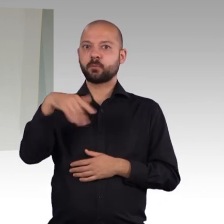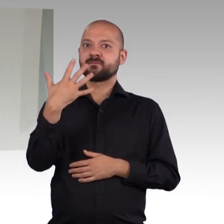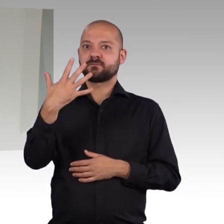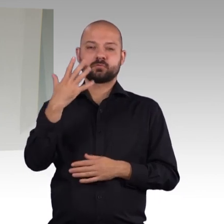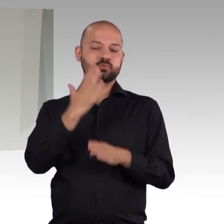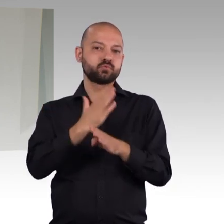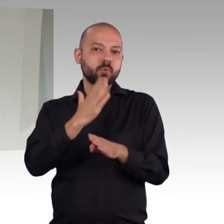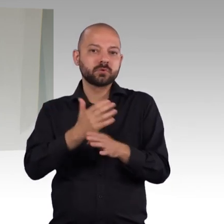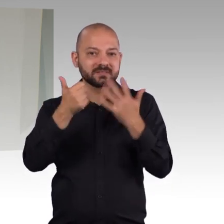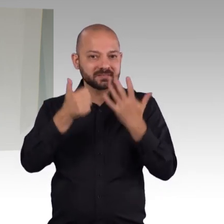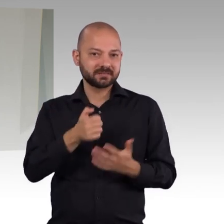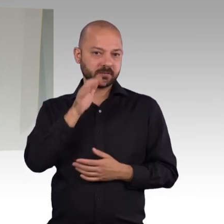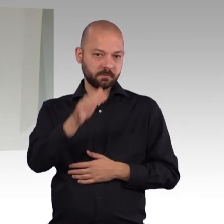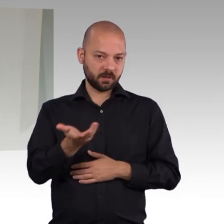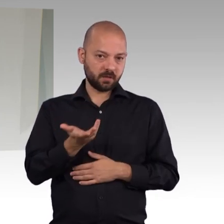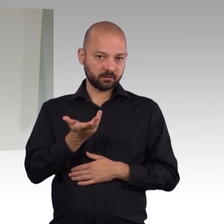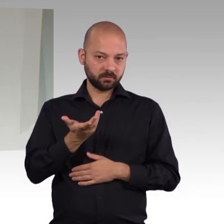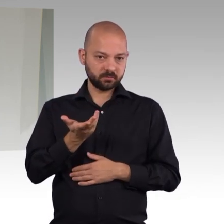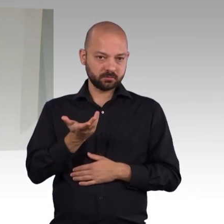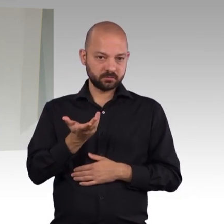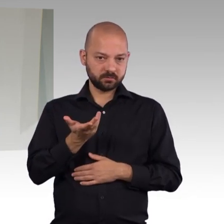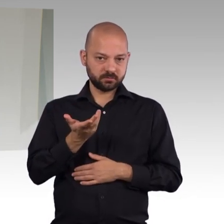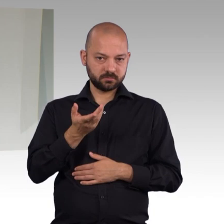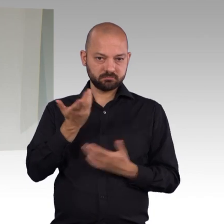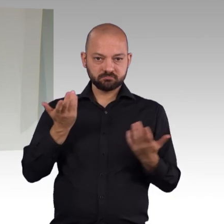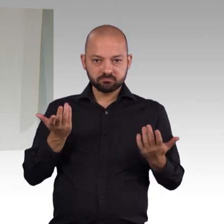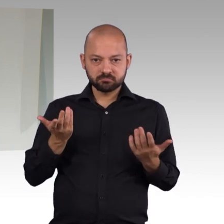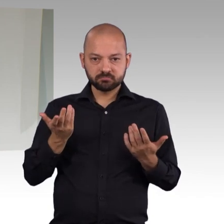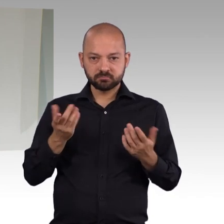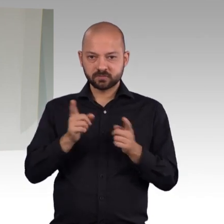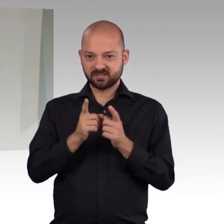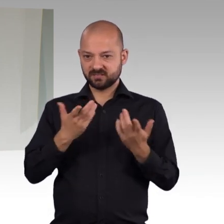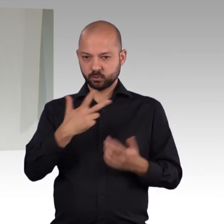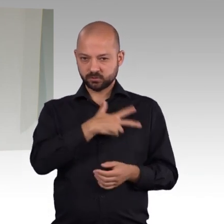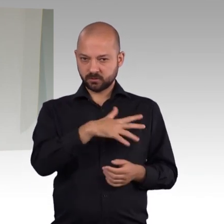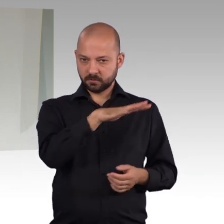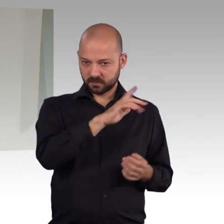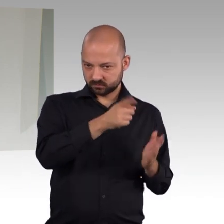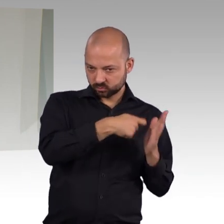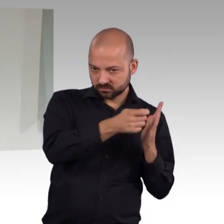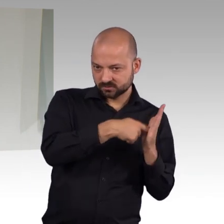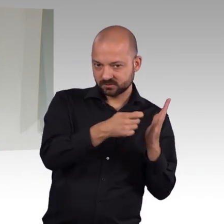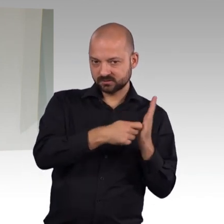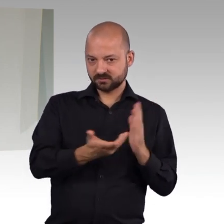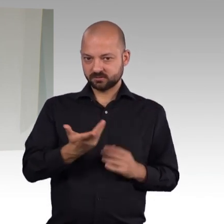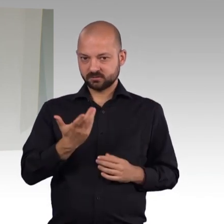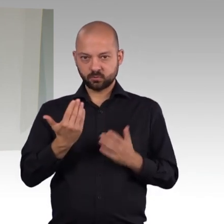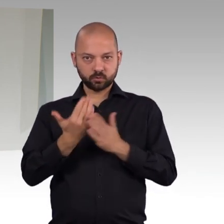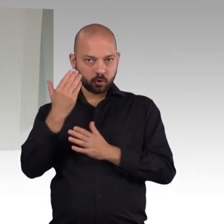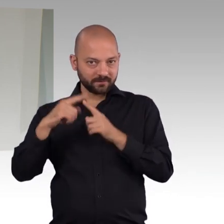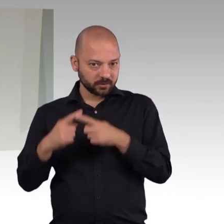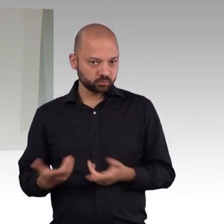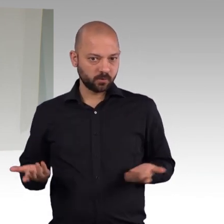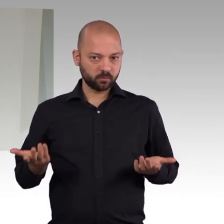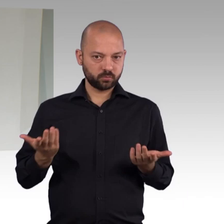für diesen Rüstungswahn zahlen müssen. Sie sind unglaubwürdig, weil Sie gar nicht zur Finanzierung Ihrer Vorhaben sagen. Sie haben heute einen